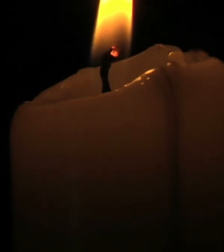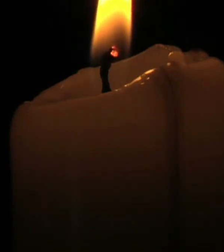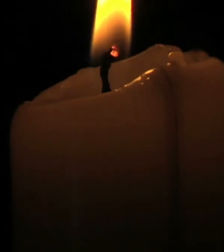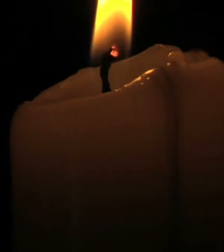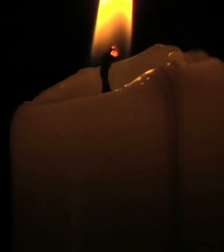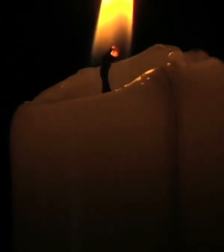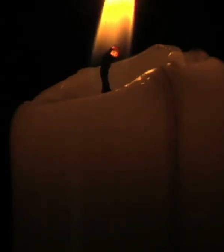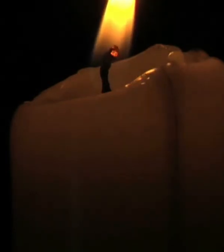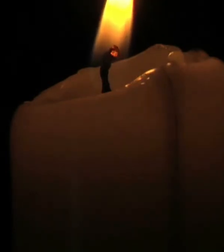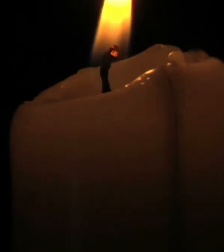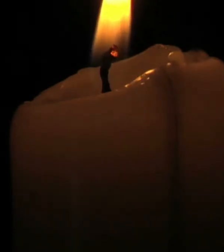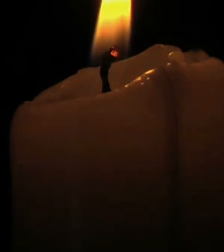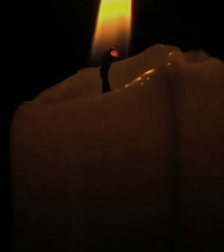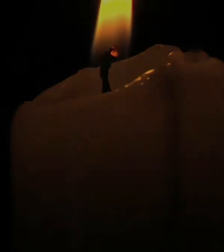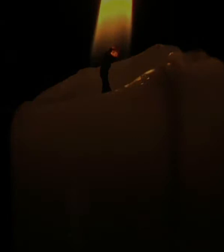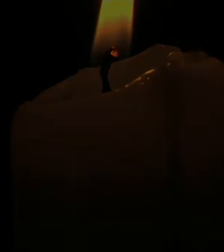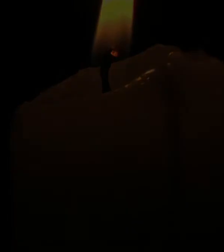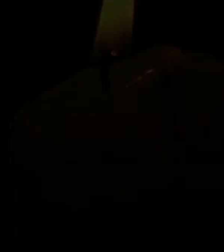Música